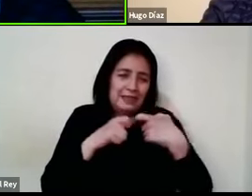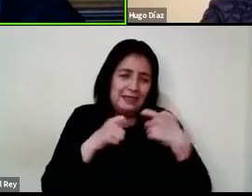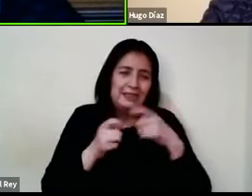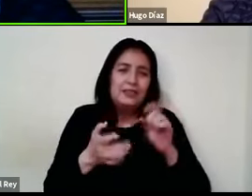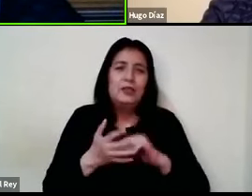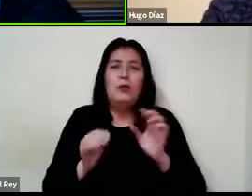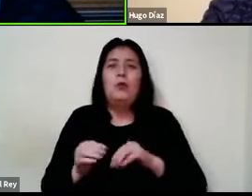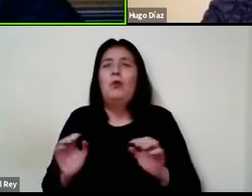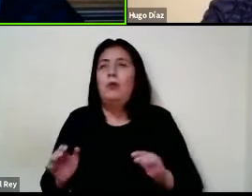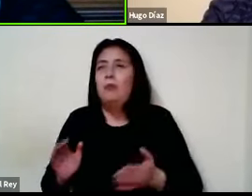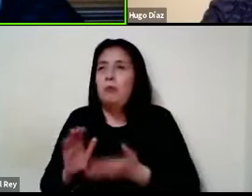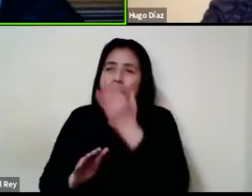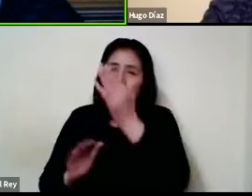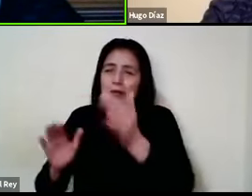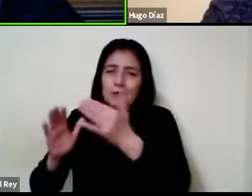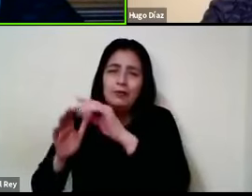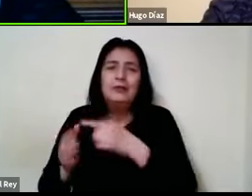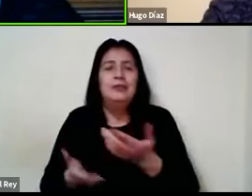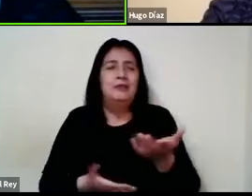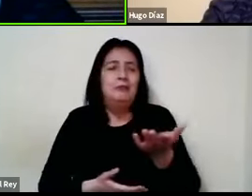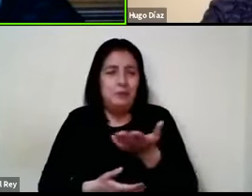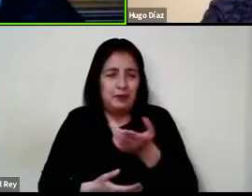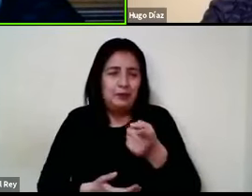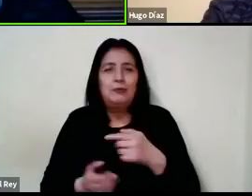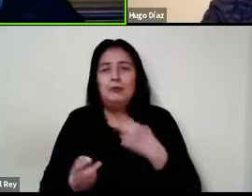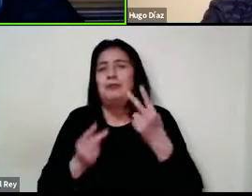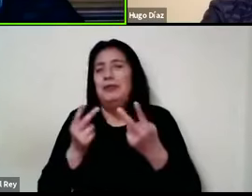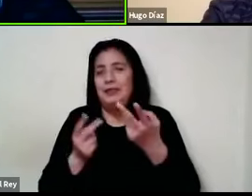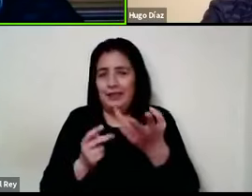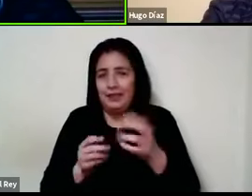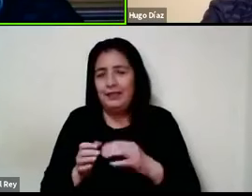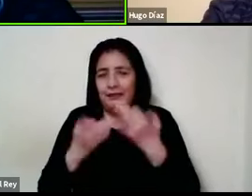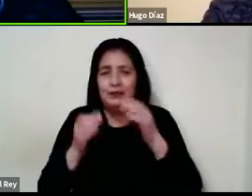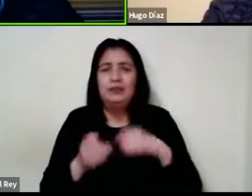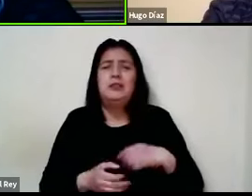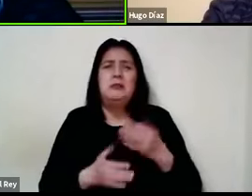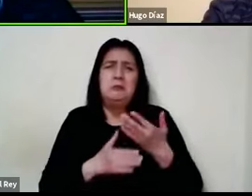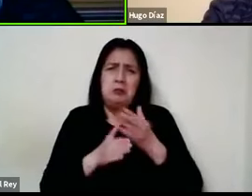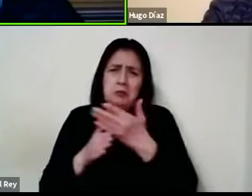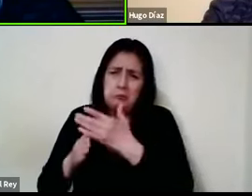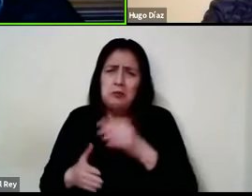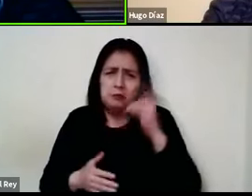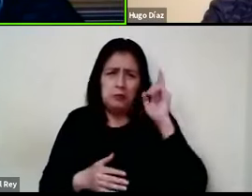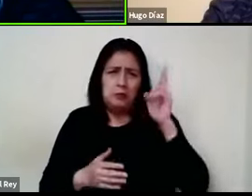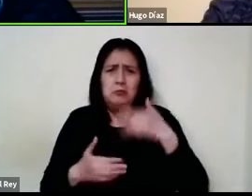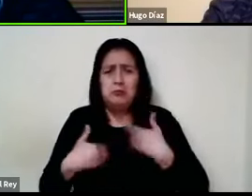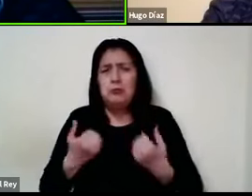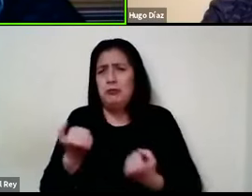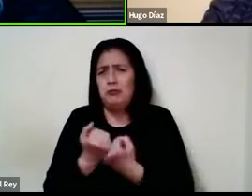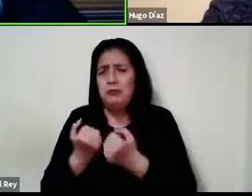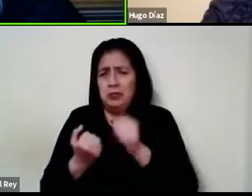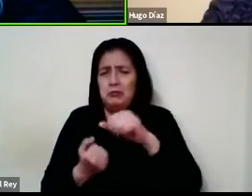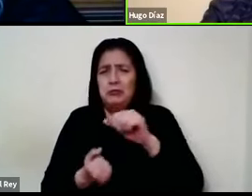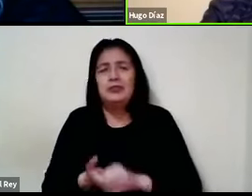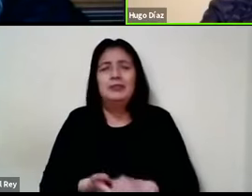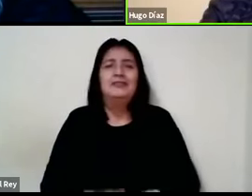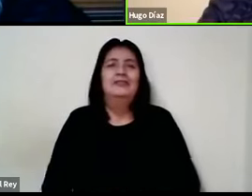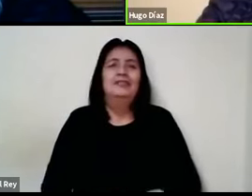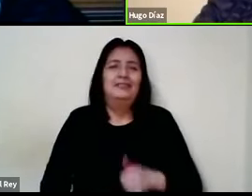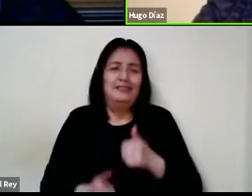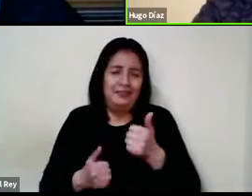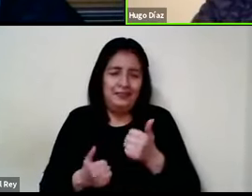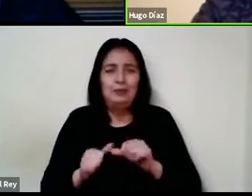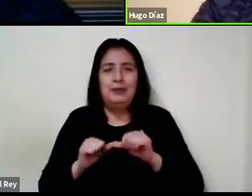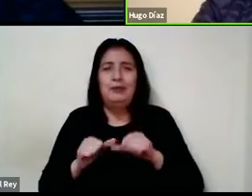alguna comunidad, y les invito a que puedan visitar. Y creo que entre maestros nos podemos dar la mano también y cumplir el objetivo de